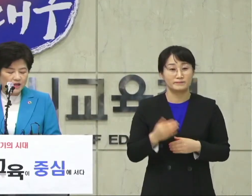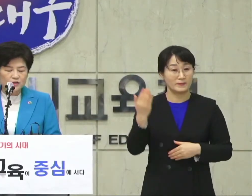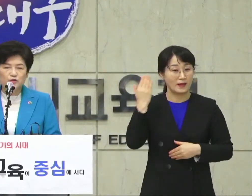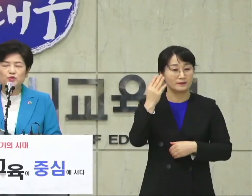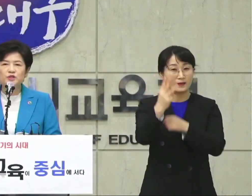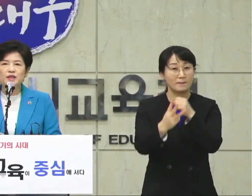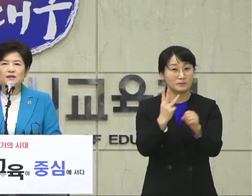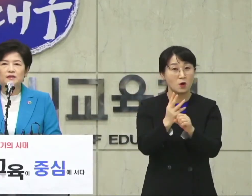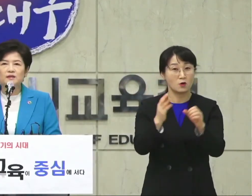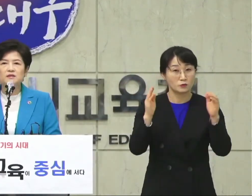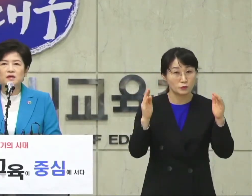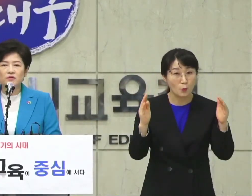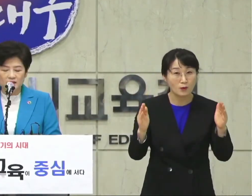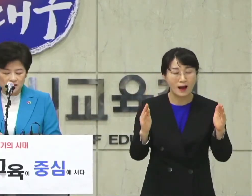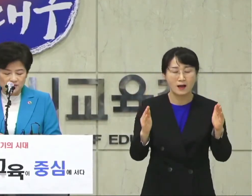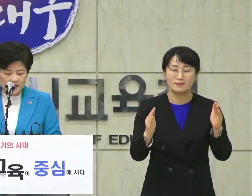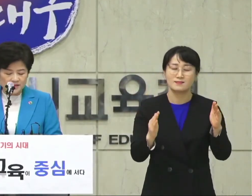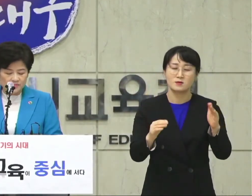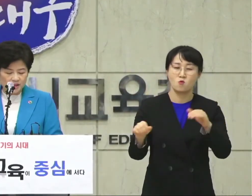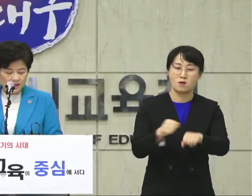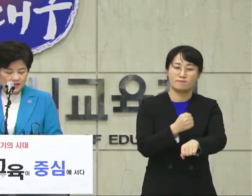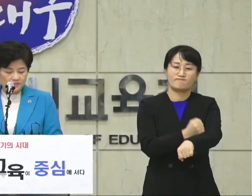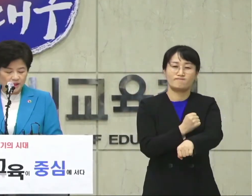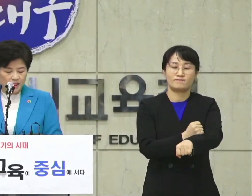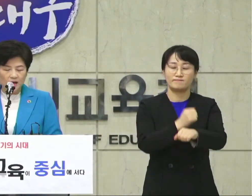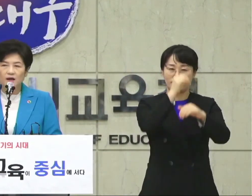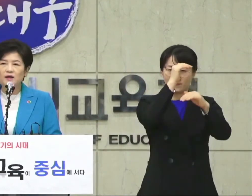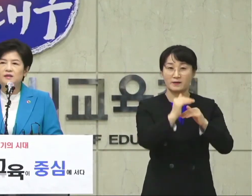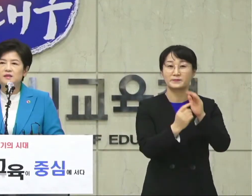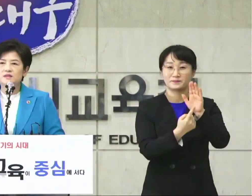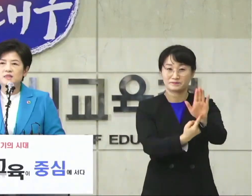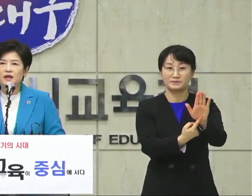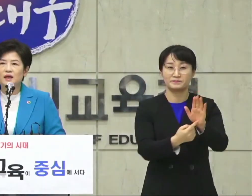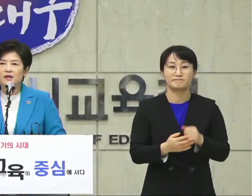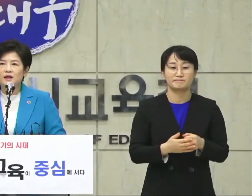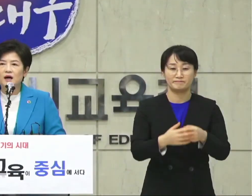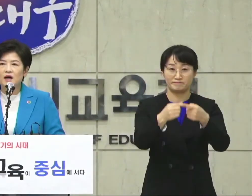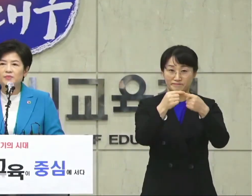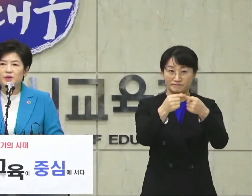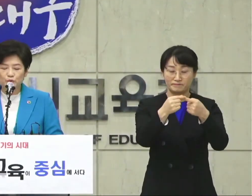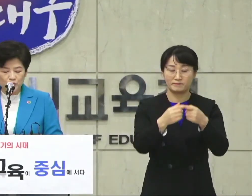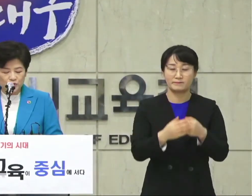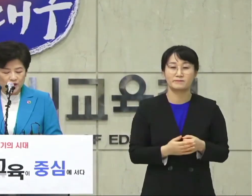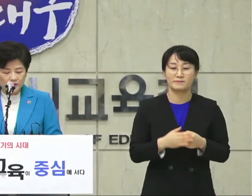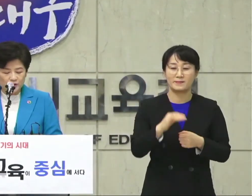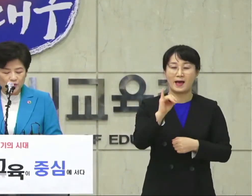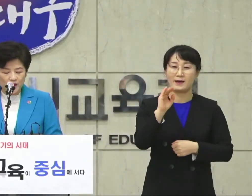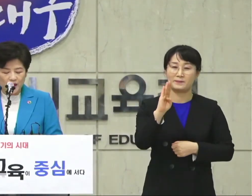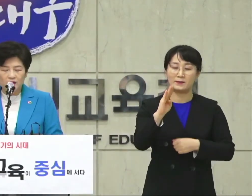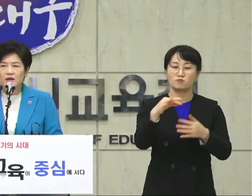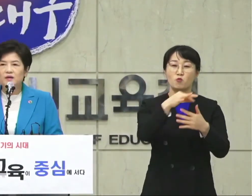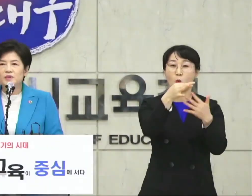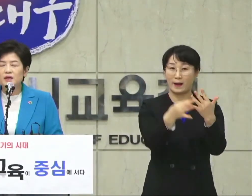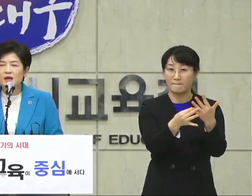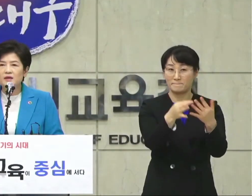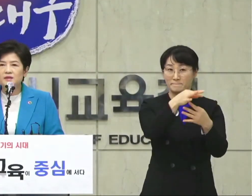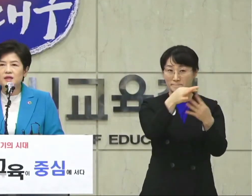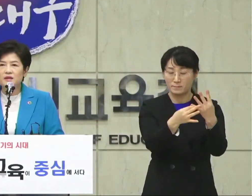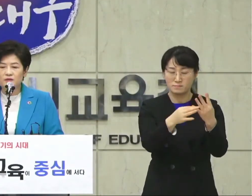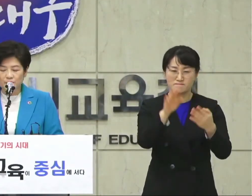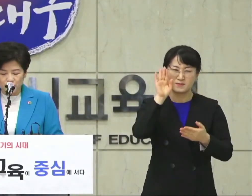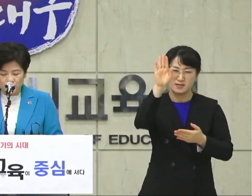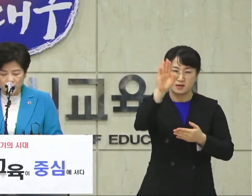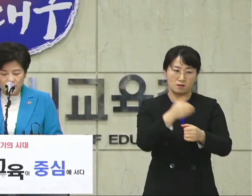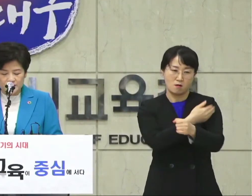지난 3년간 추진했던 성과를 말씀드리겠습니다. 첫째, IB 프로그램을 통해